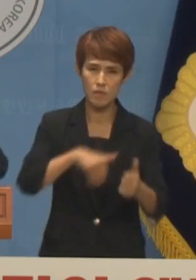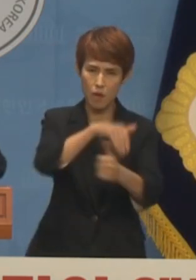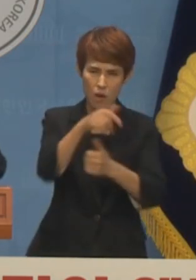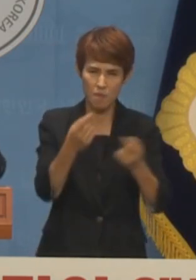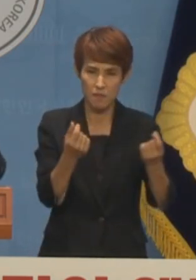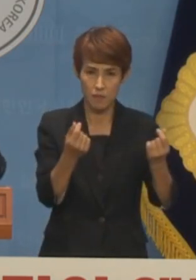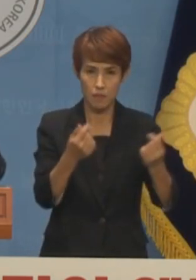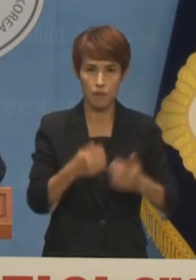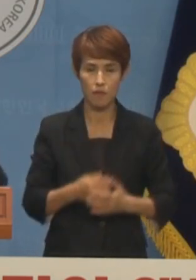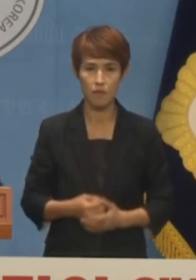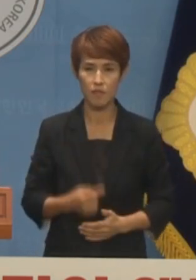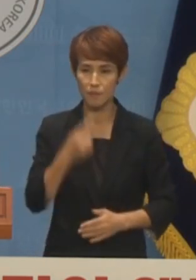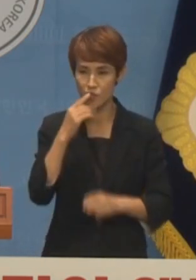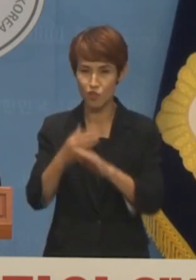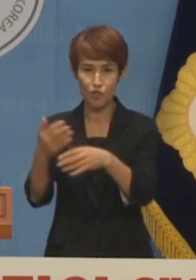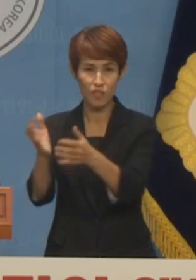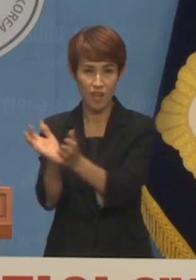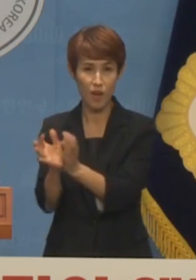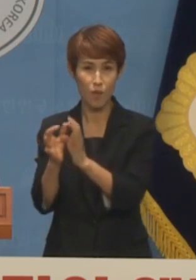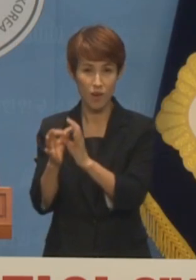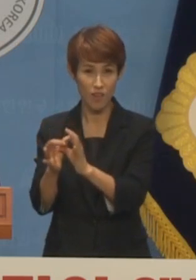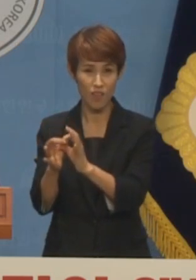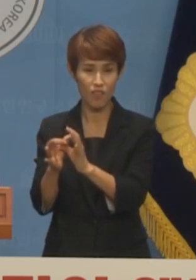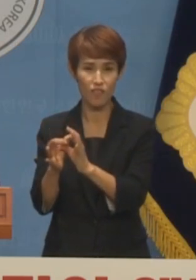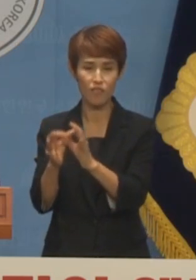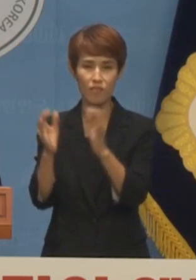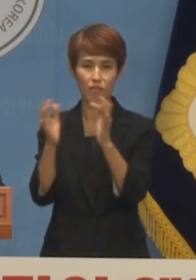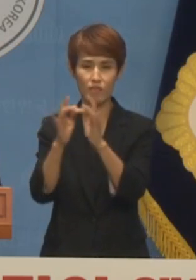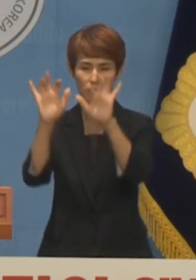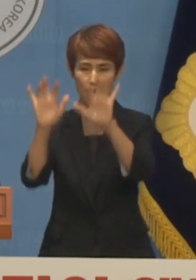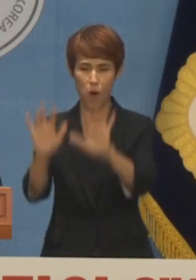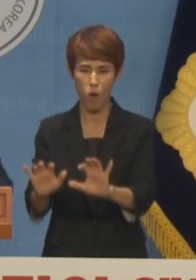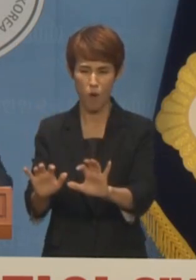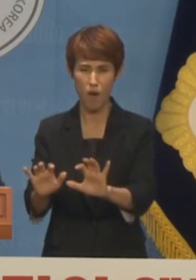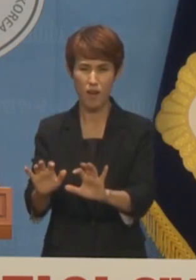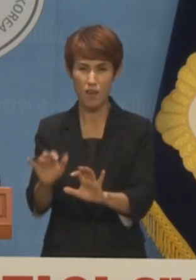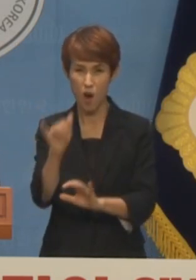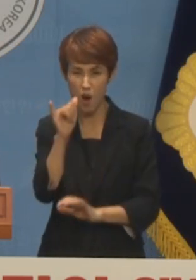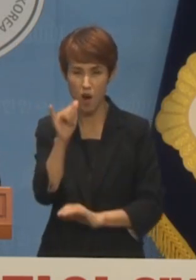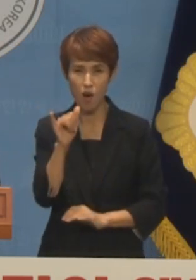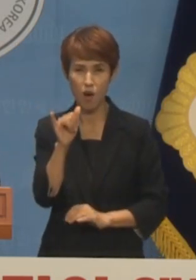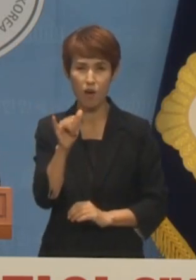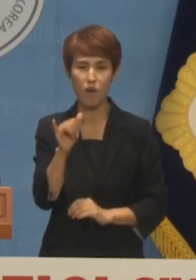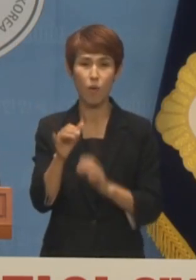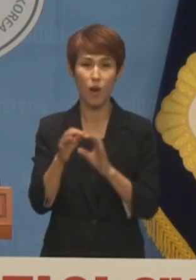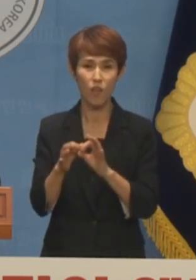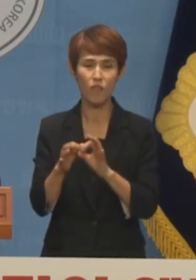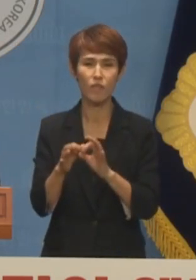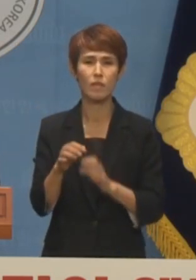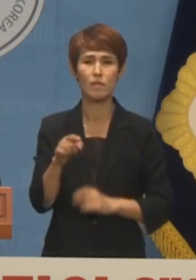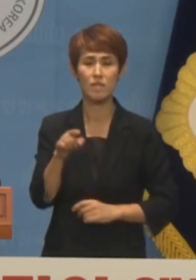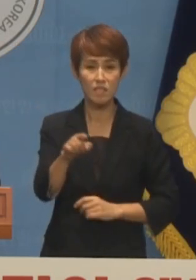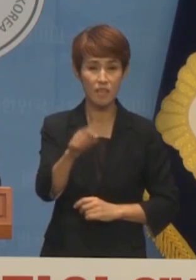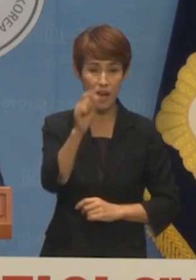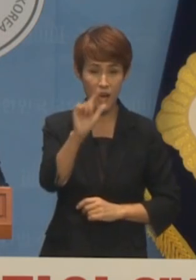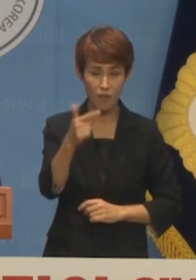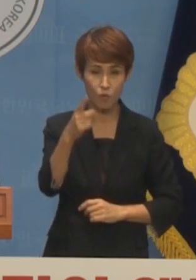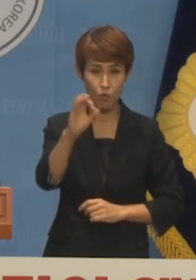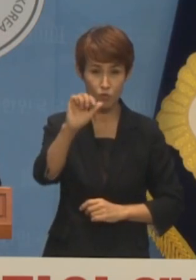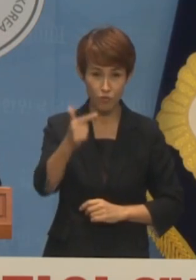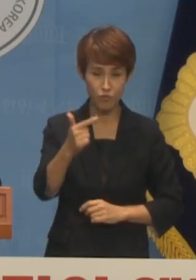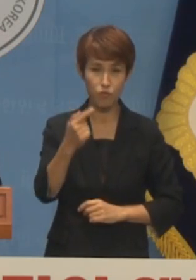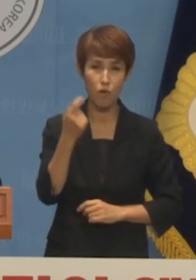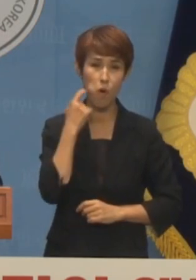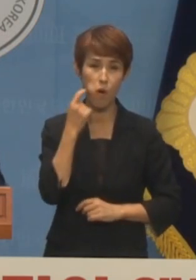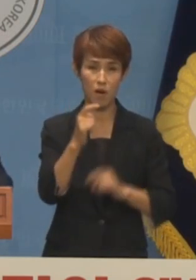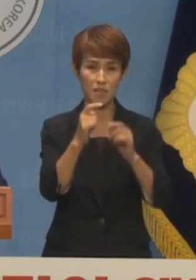드루킹 사건에 대해서 원희룡 여당 후보 역시 사실이라면 징역 2년 실형에 해당하는 중대 사안이라고